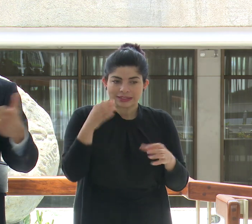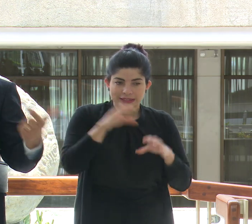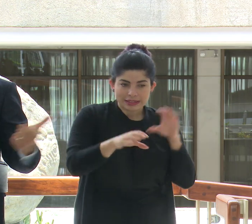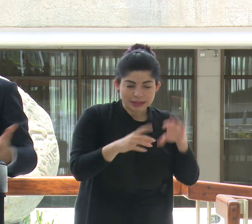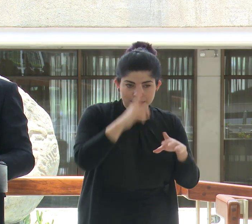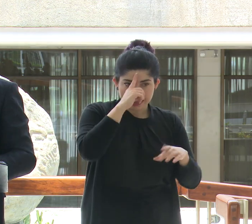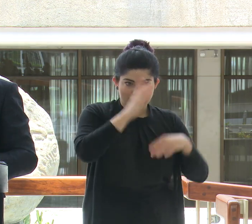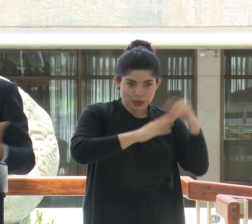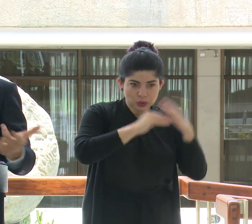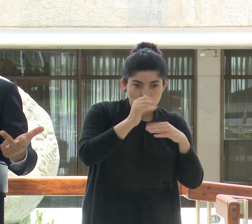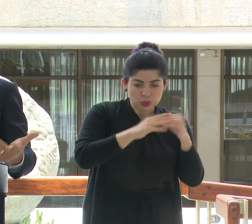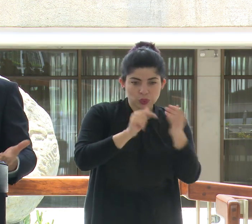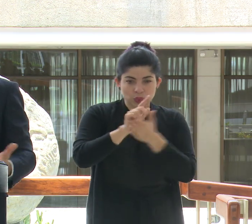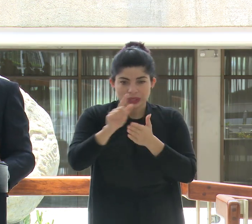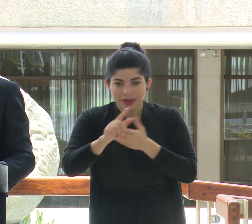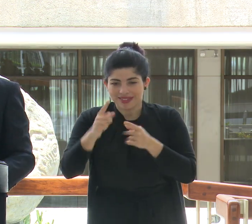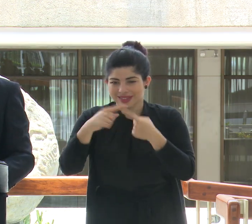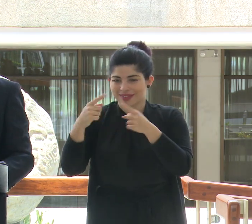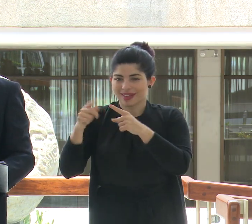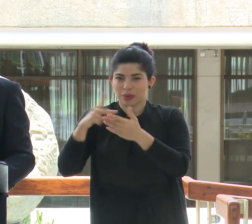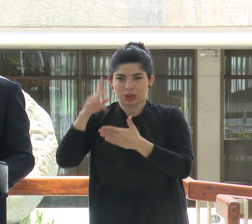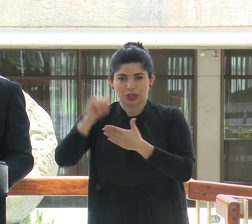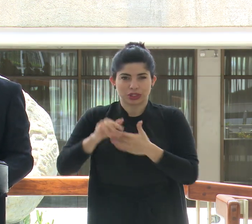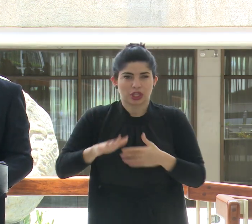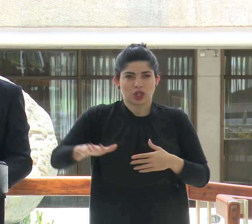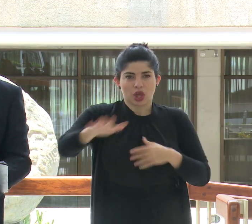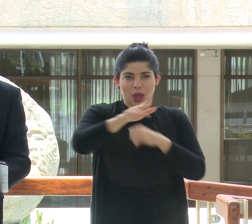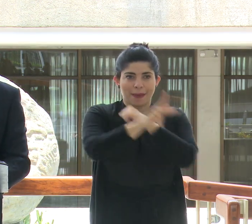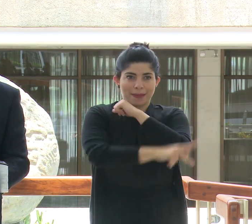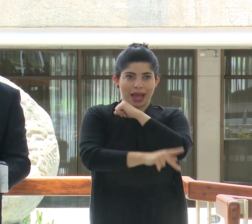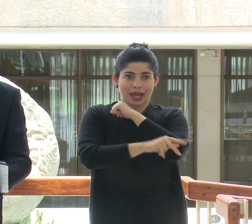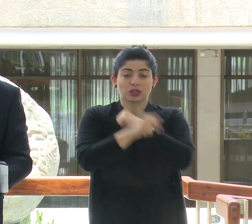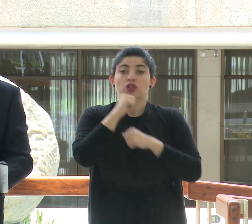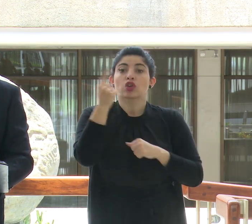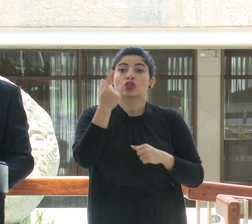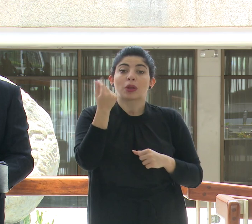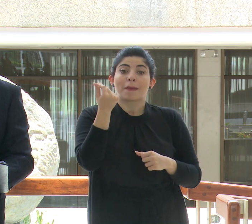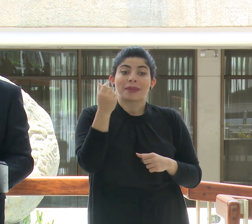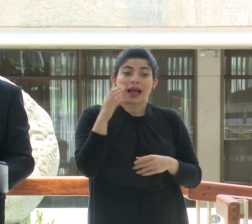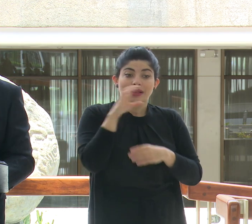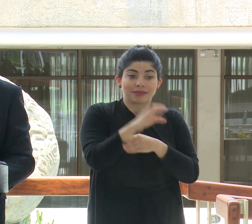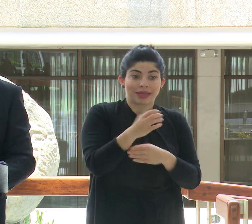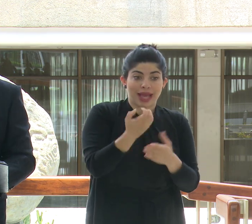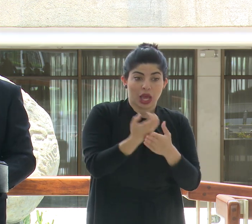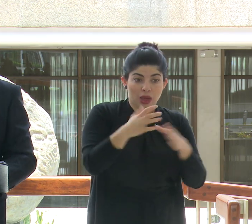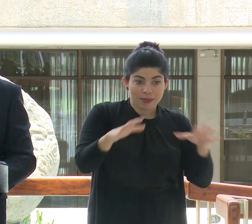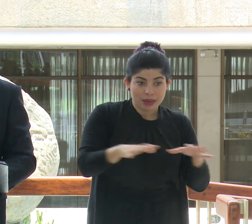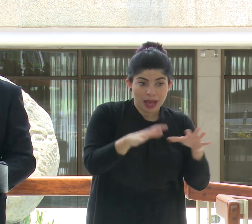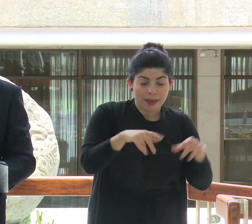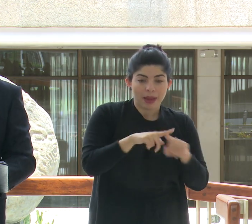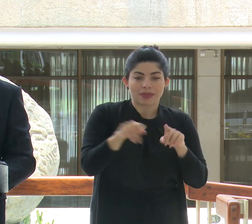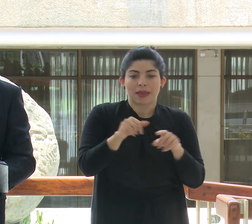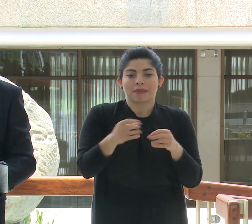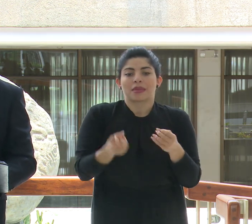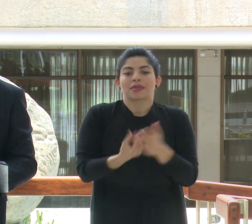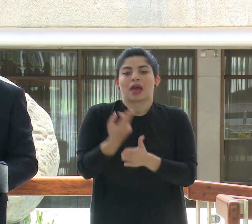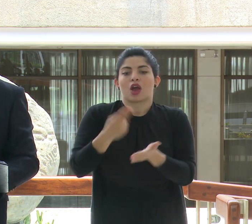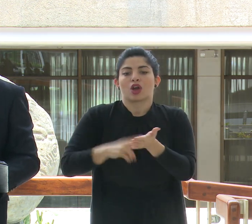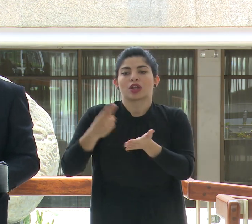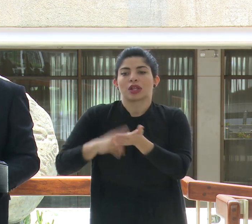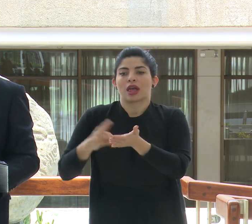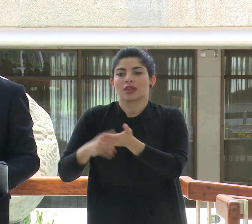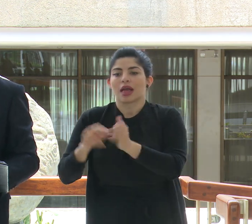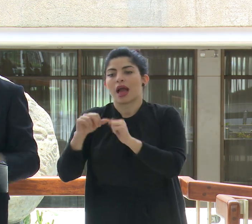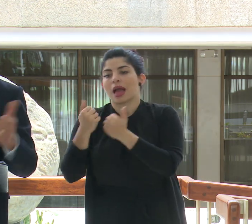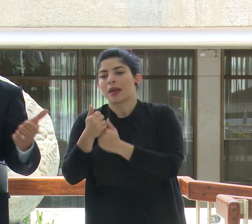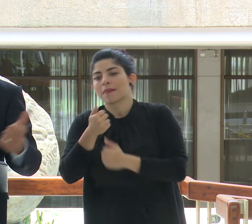infraestructura, de saneamiento, diferentes proyectos en todo el país, que no solo mete plata en la economía y la dinamiza, sino que genera contratación del sector